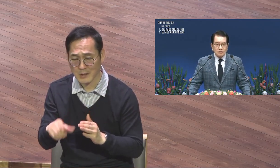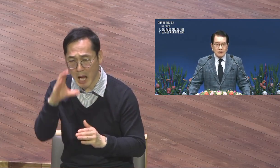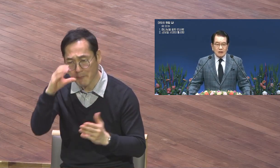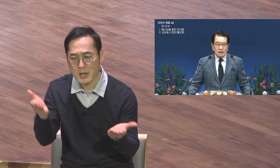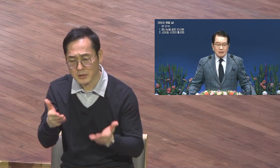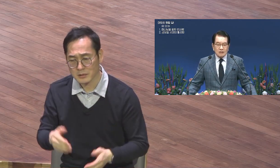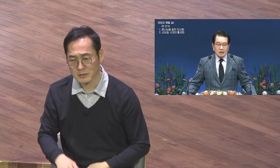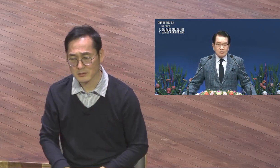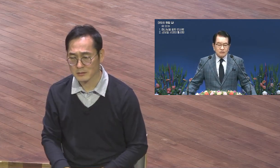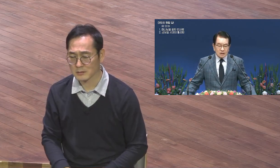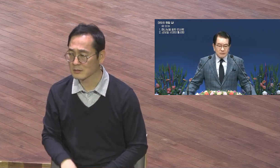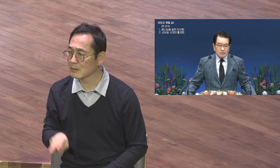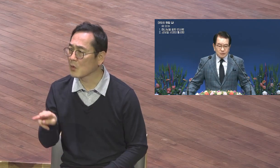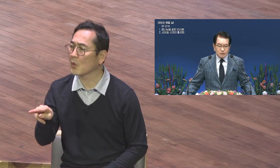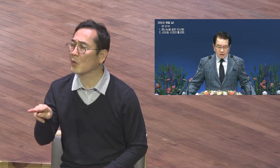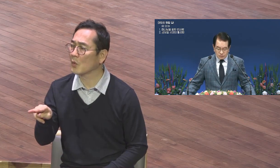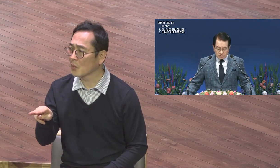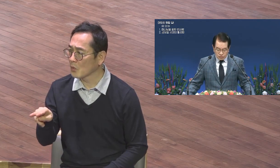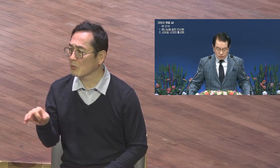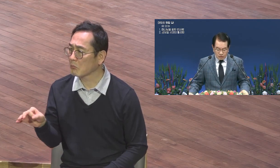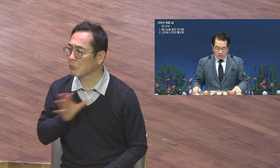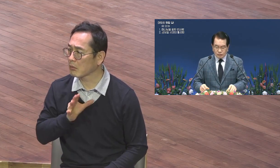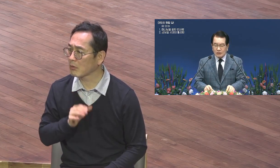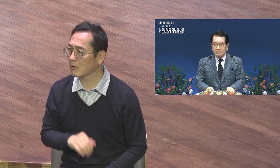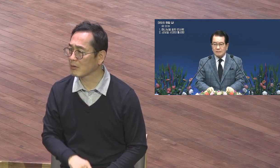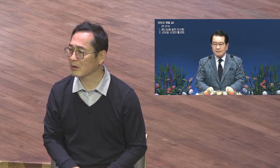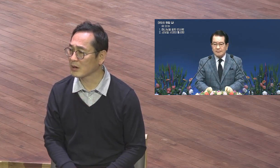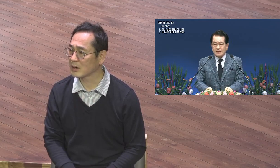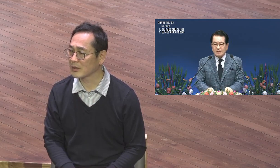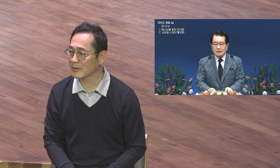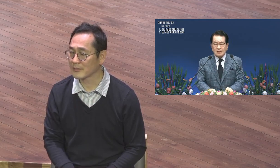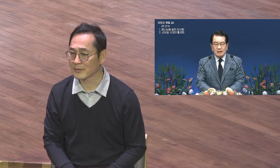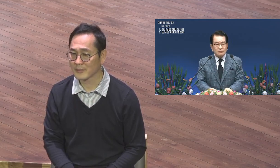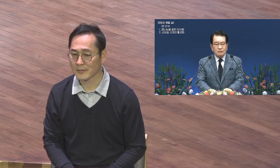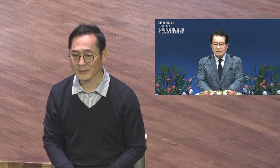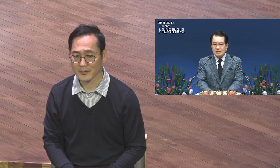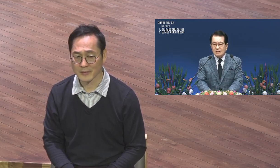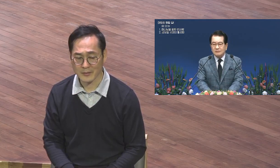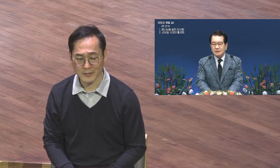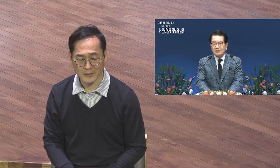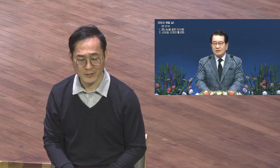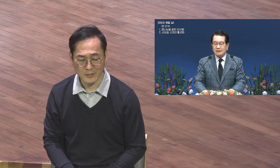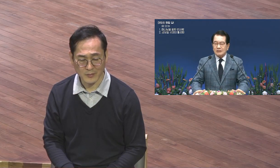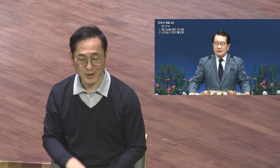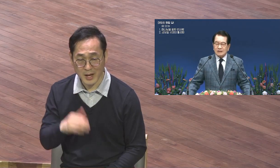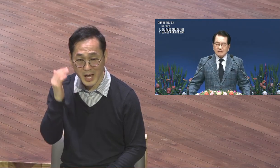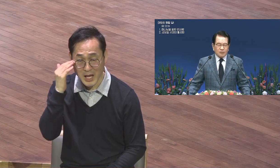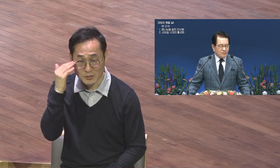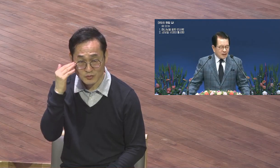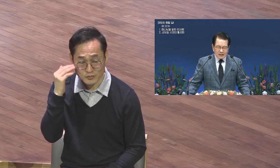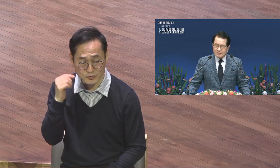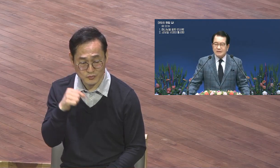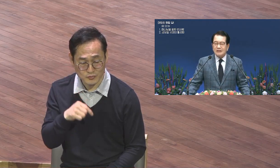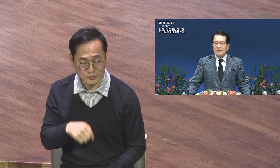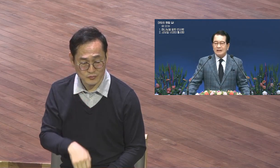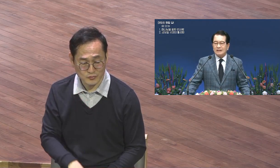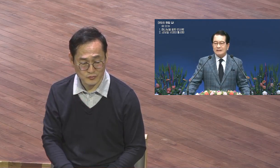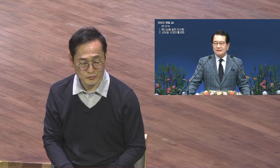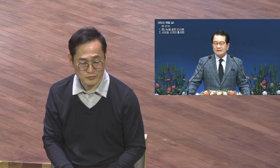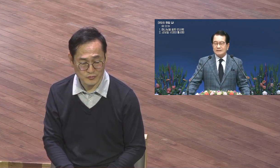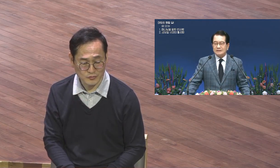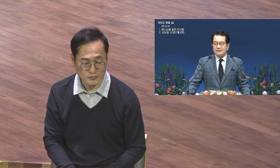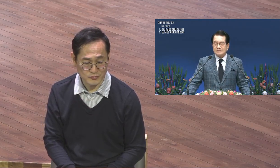미국은 그렇구나. 한국 사람이라도 미국 사람들은 똑같구나. 한국은 이거는 뭐 못 말립니다.